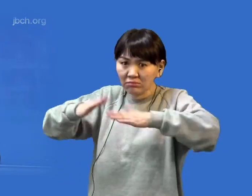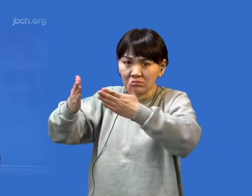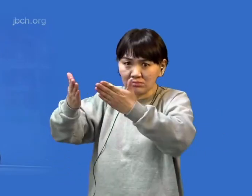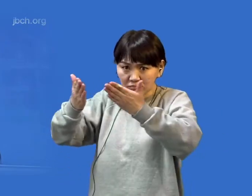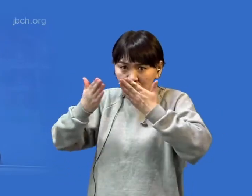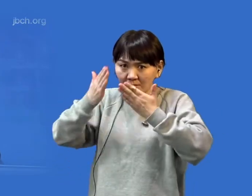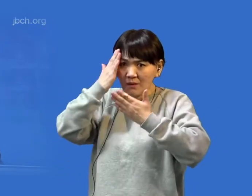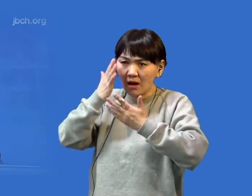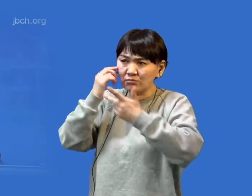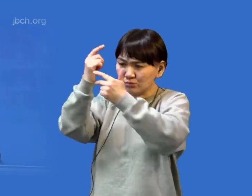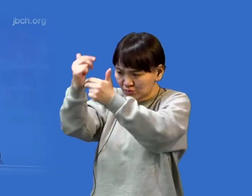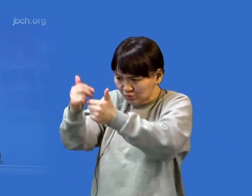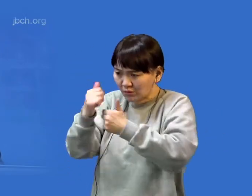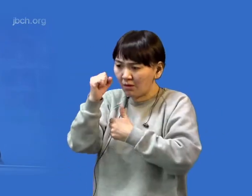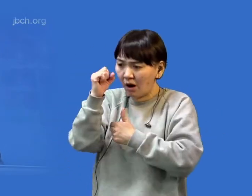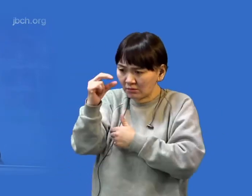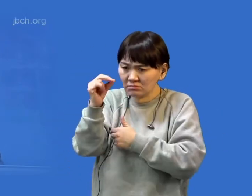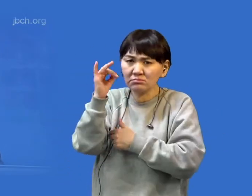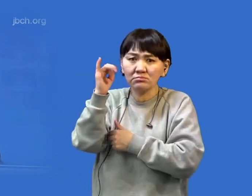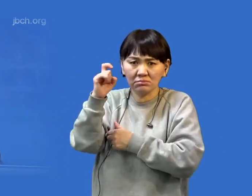байна вэ? Эцэг ихэ